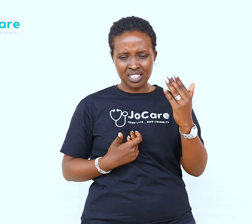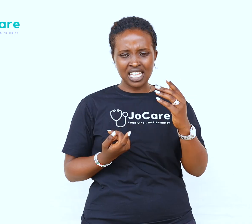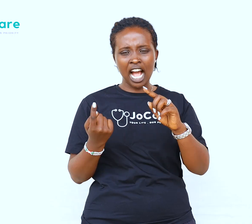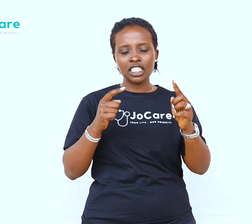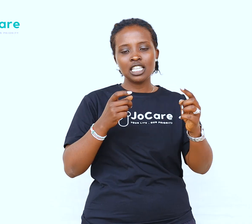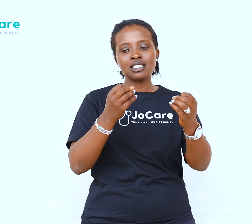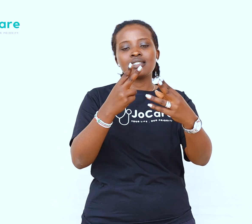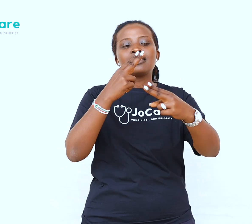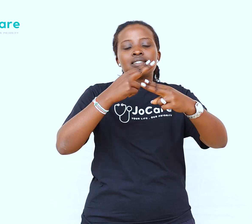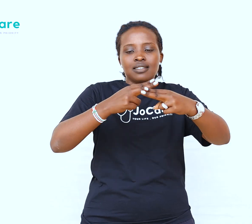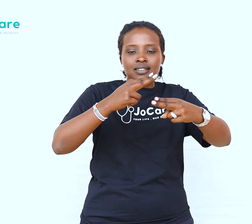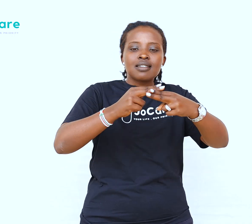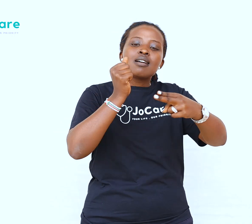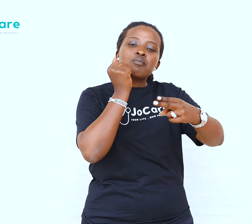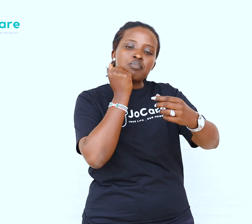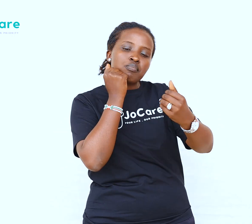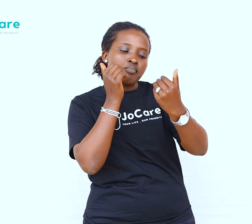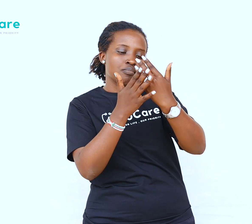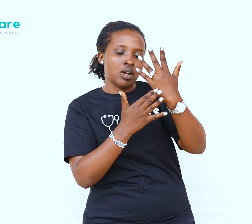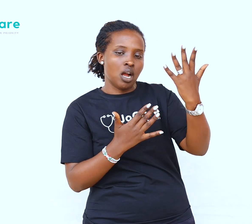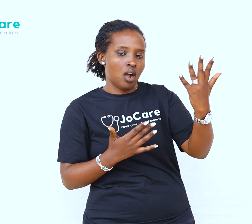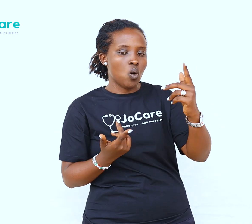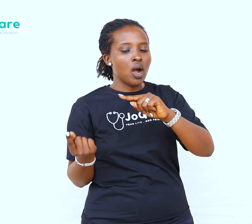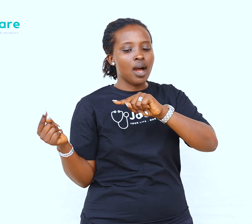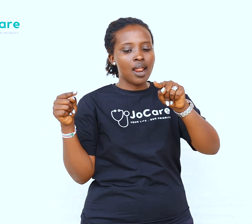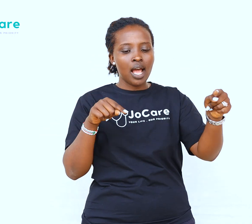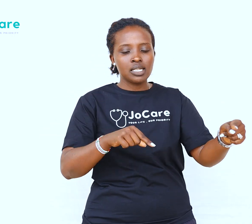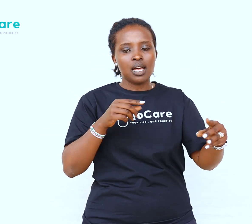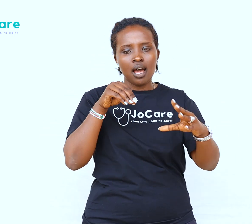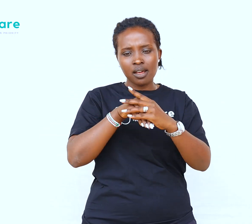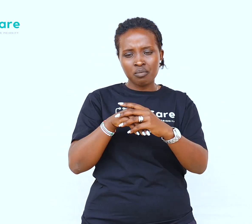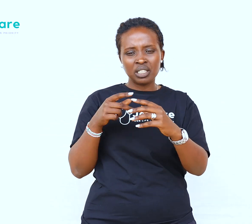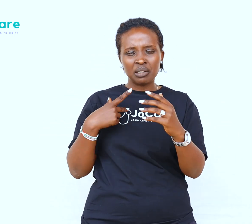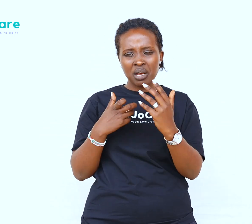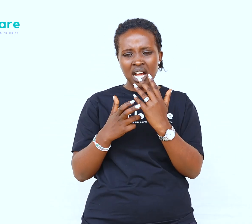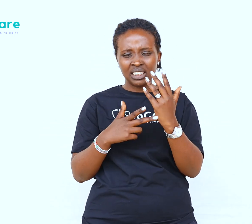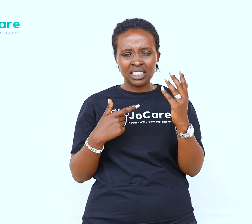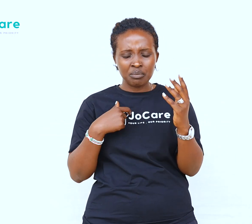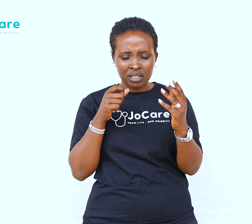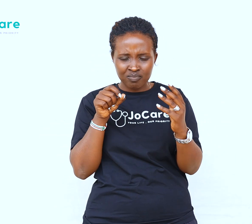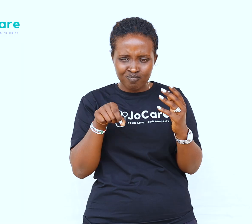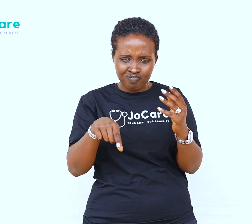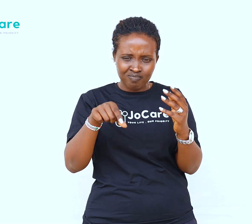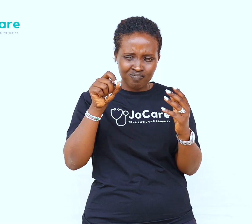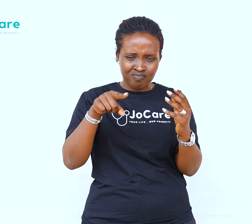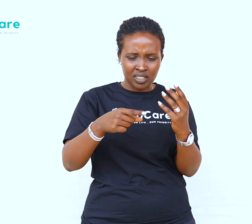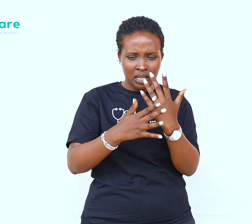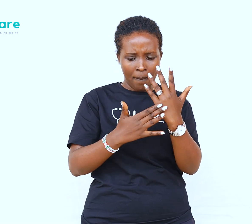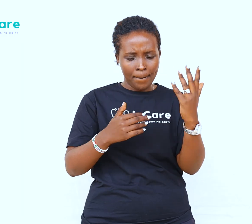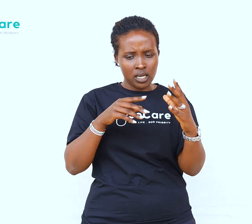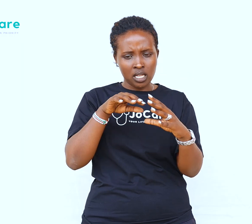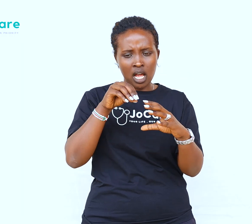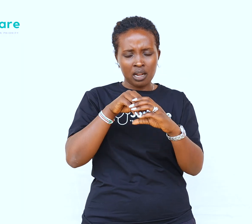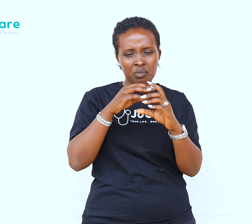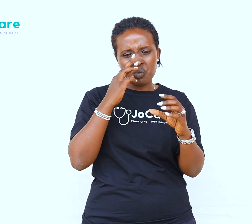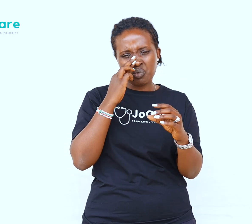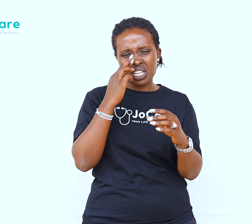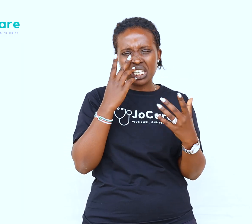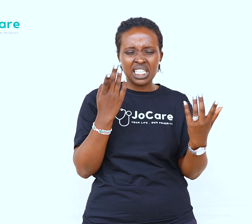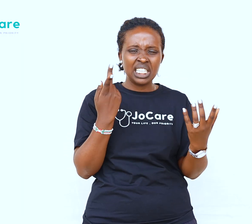imihango. Biraza bikagenda biza ubona ari nk'udutonyanga cyangwa se utuntu turimo ibintu